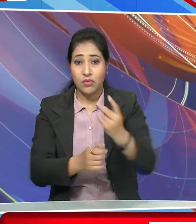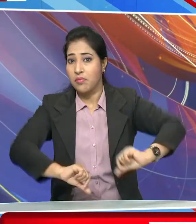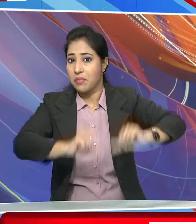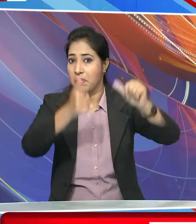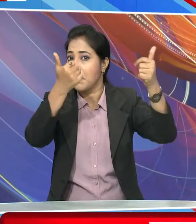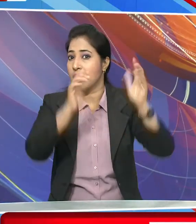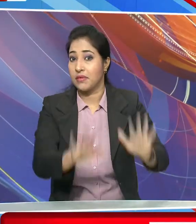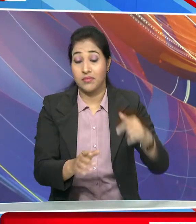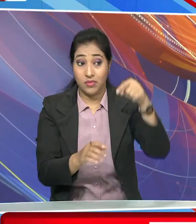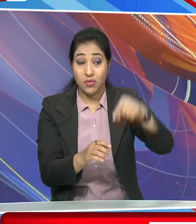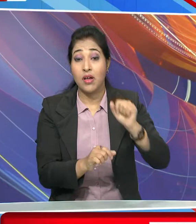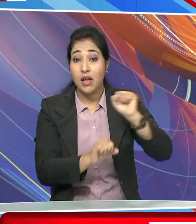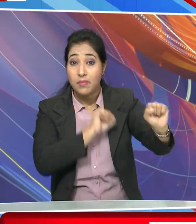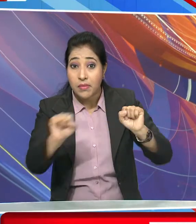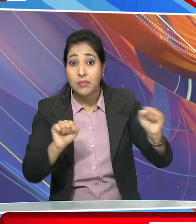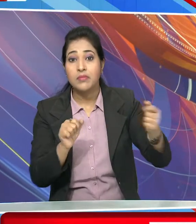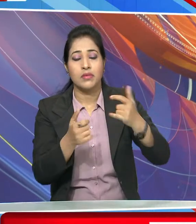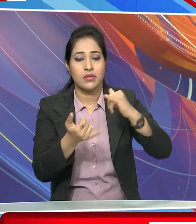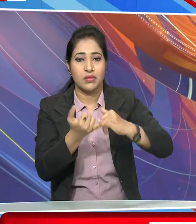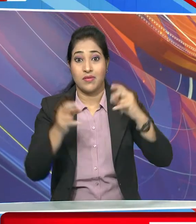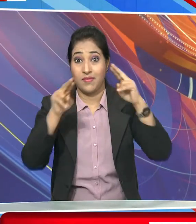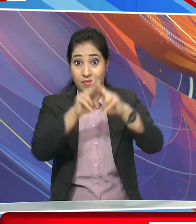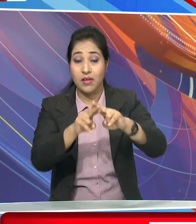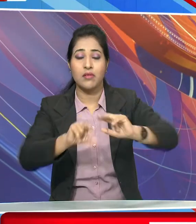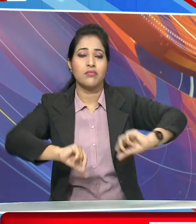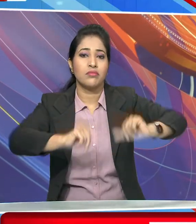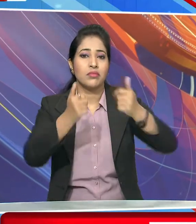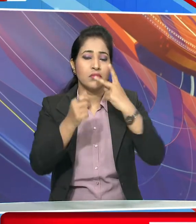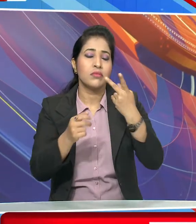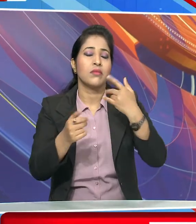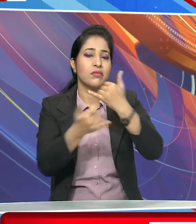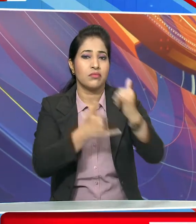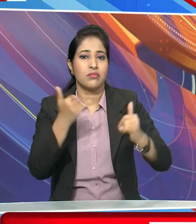आज खेलेंगे अपना अपना सेमी फाइनल मुकाबला